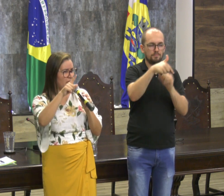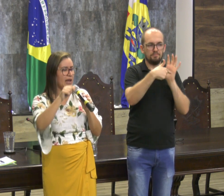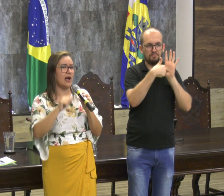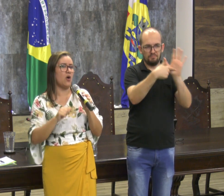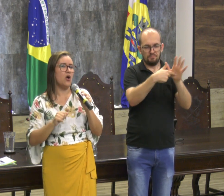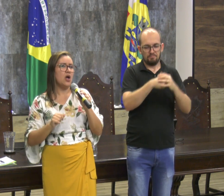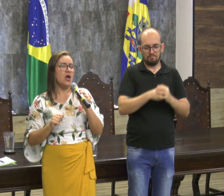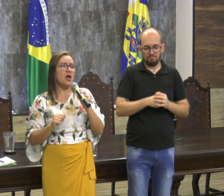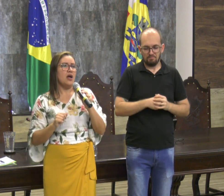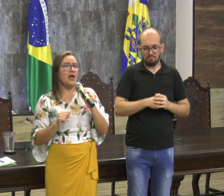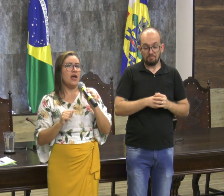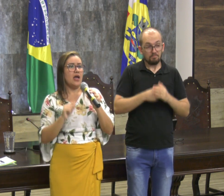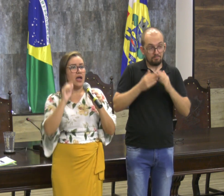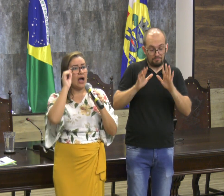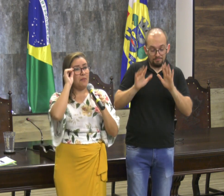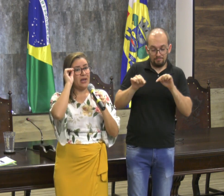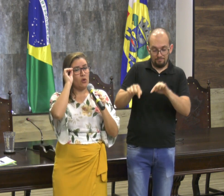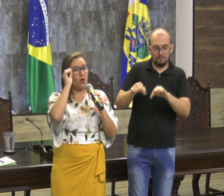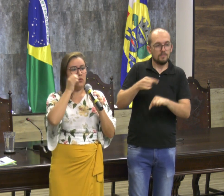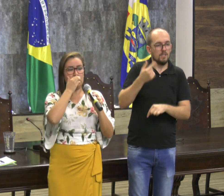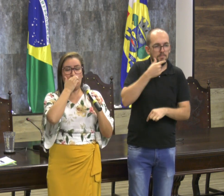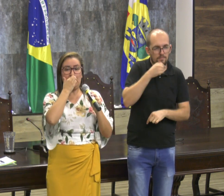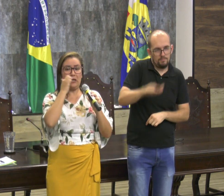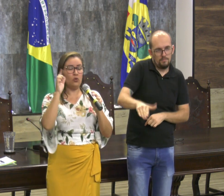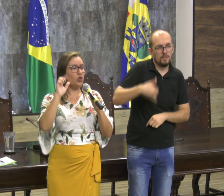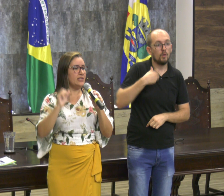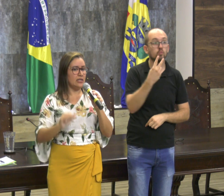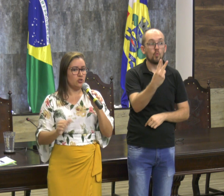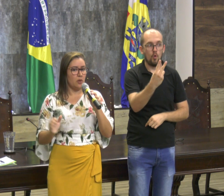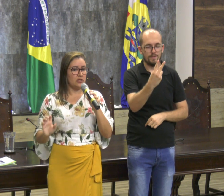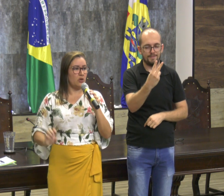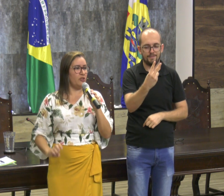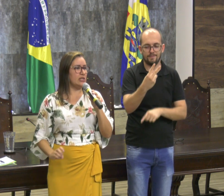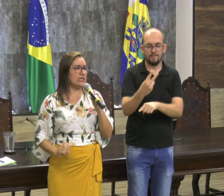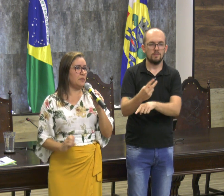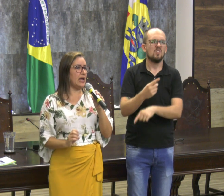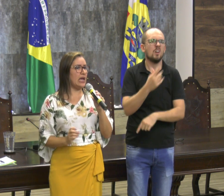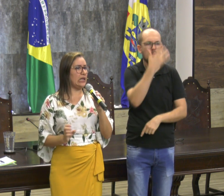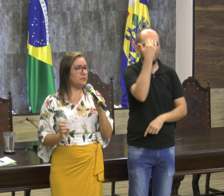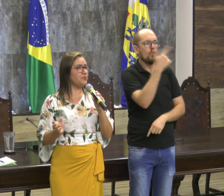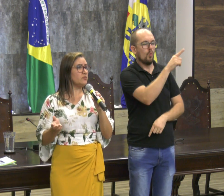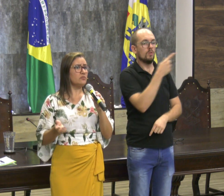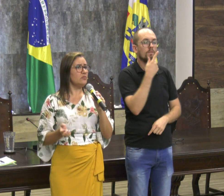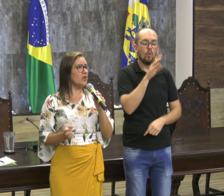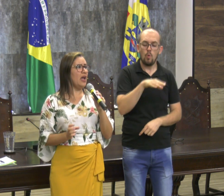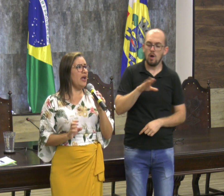documentário, ficou bem legal. A mãe conta que com 2 anos, uma pessoa falou assim para